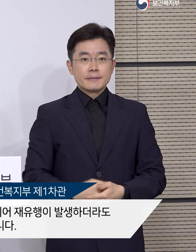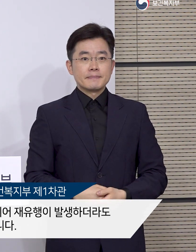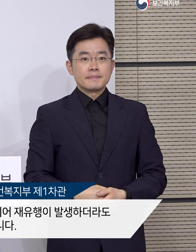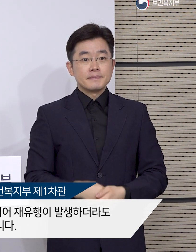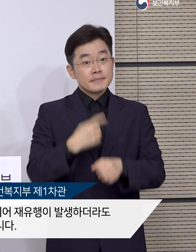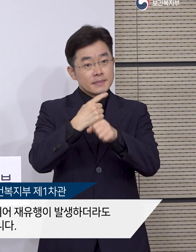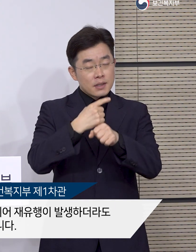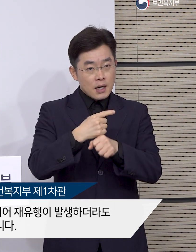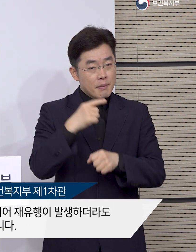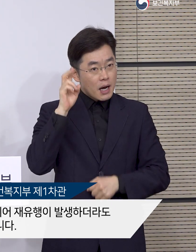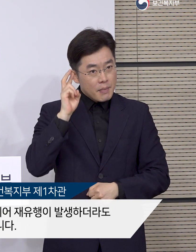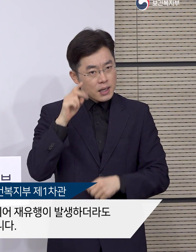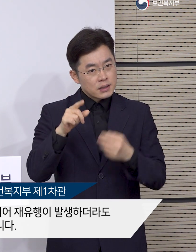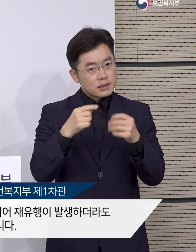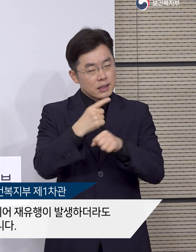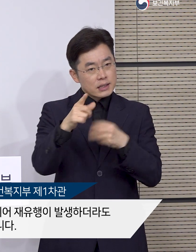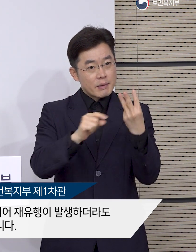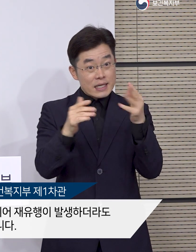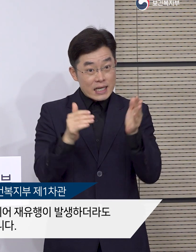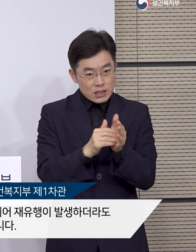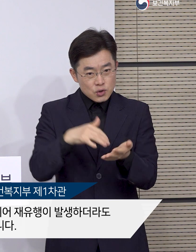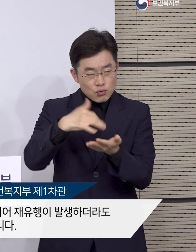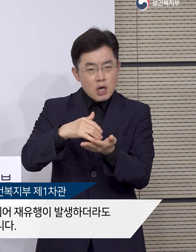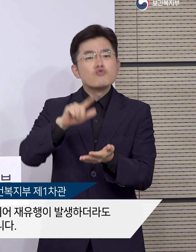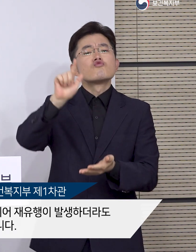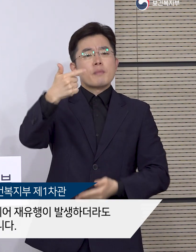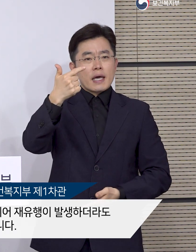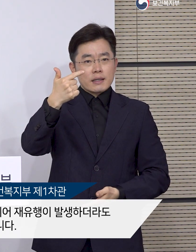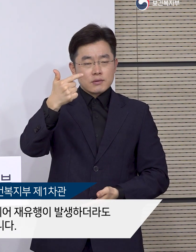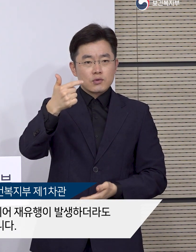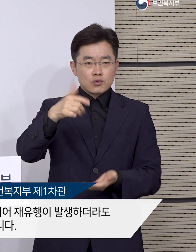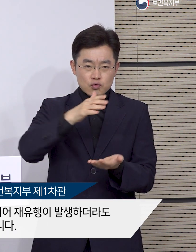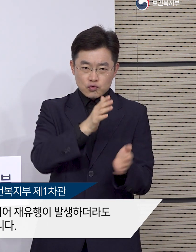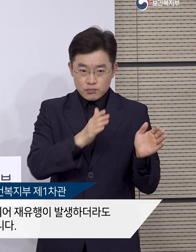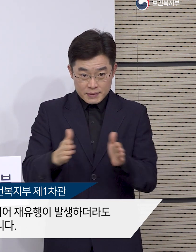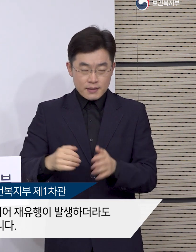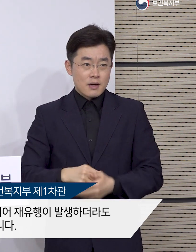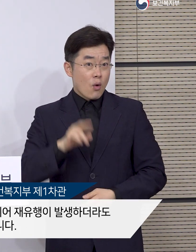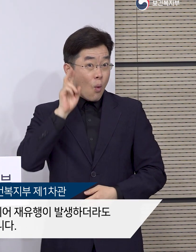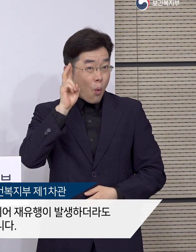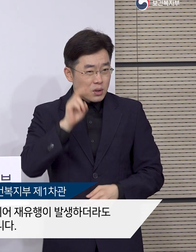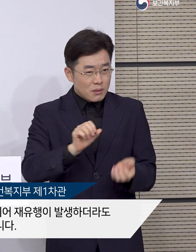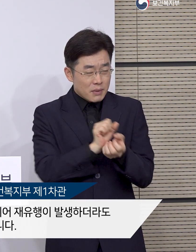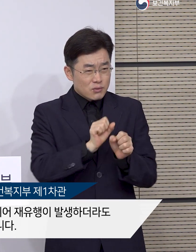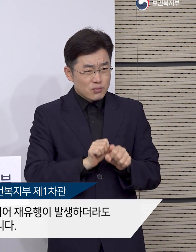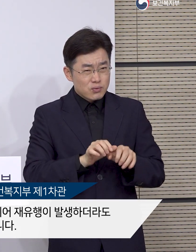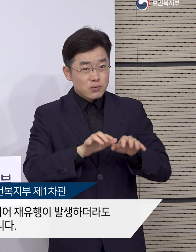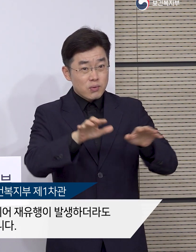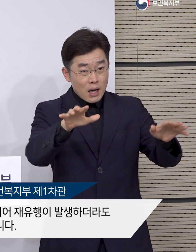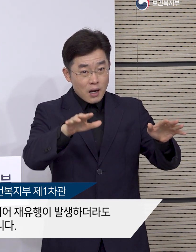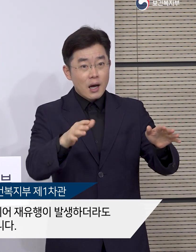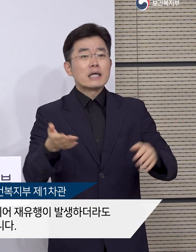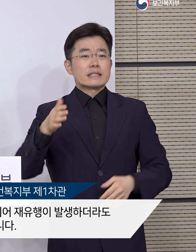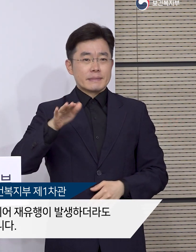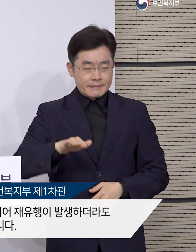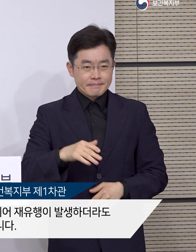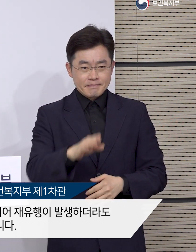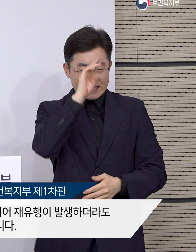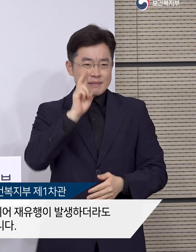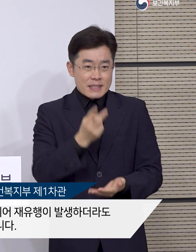총 600여 개 이상의 중환자 병상을 확보하게 되어 재유행이 발생하더라도 중환자